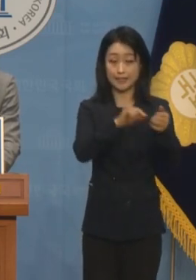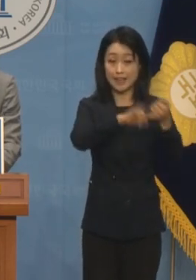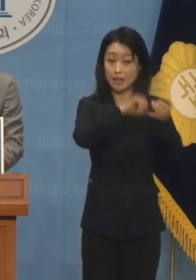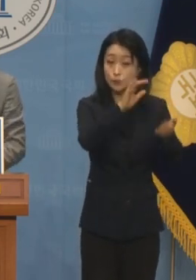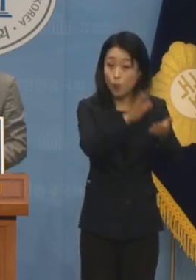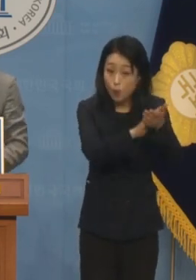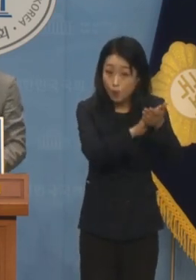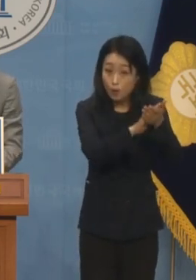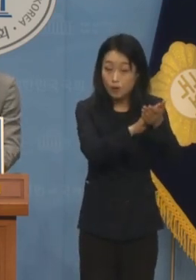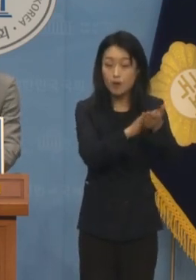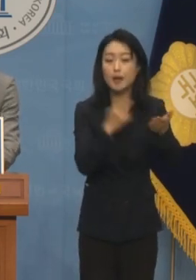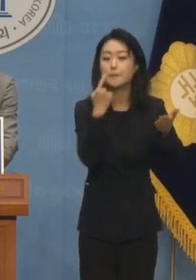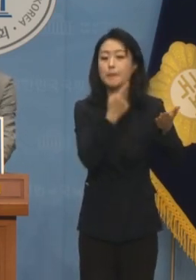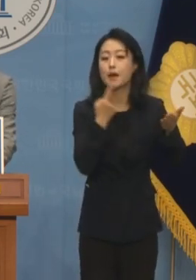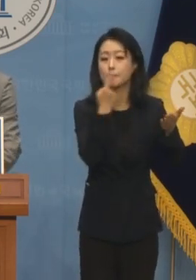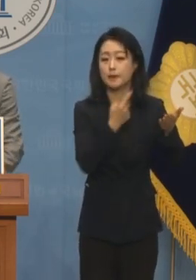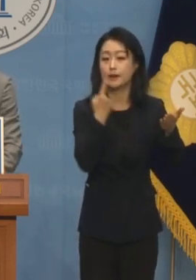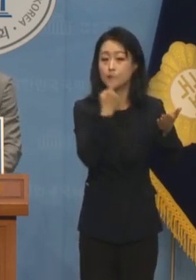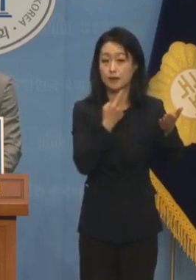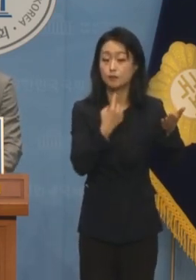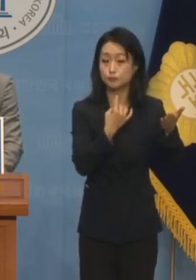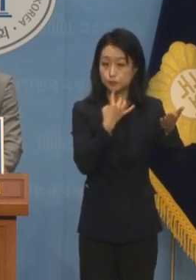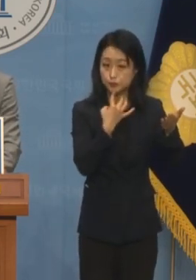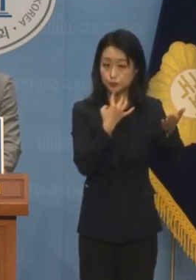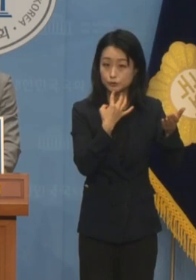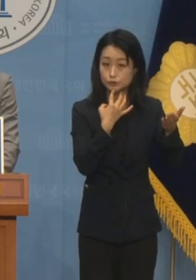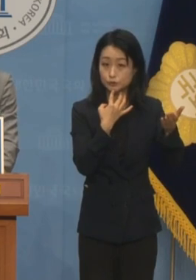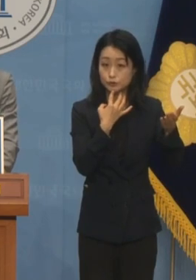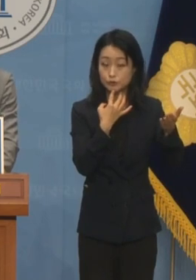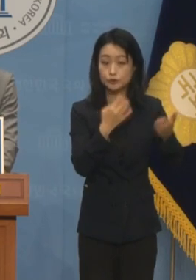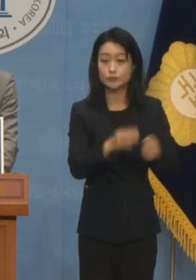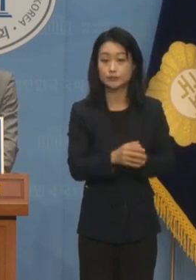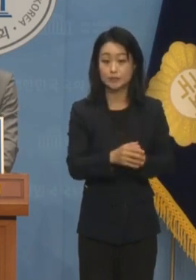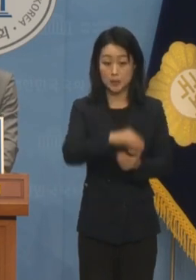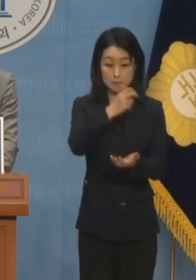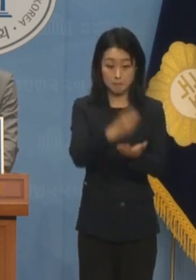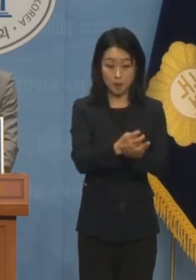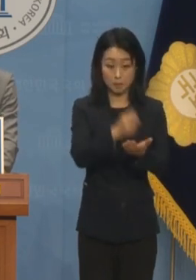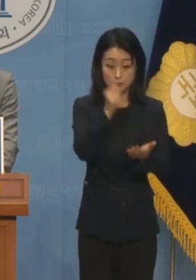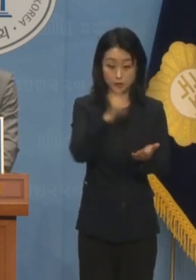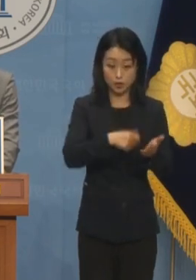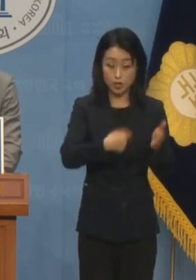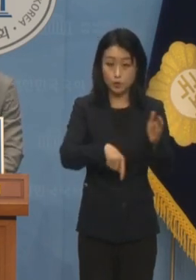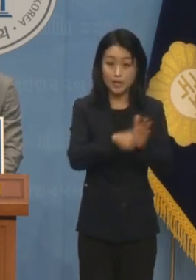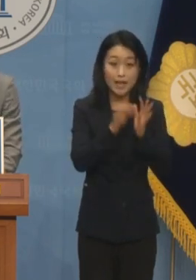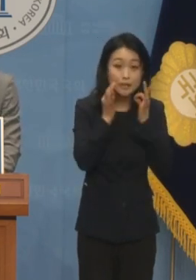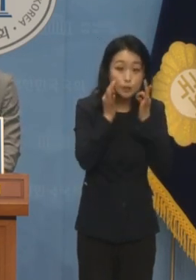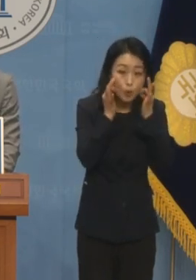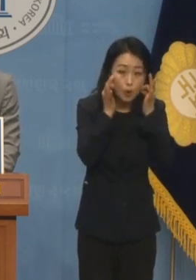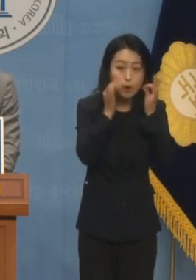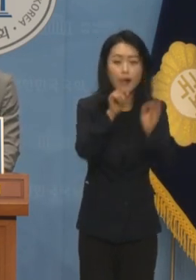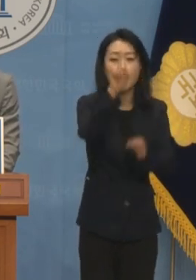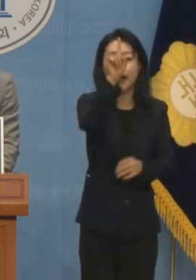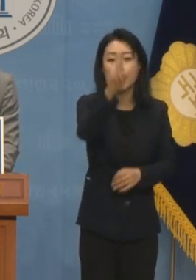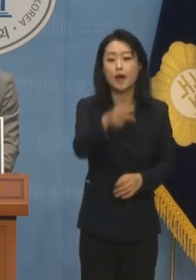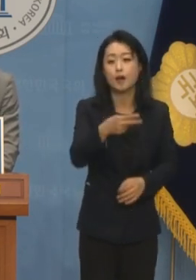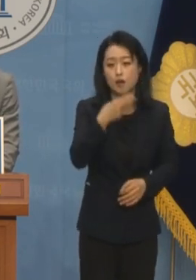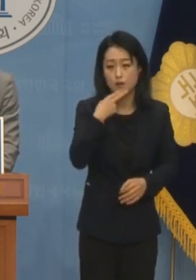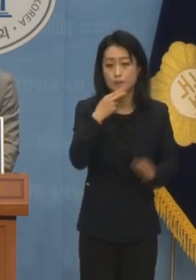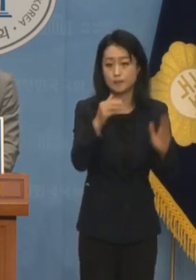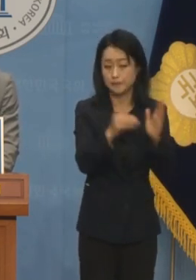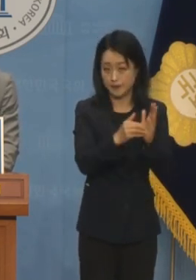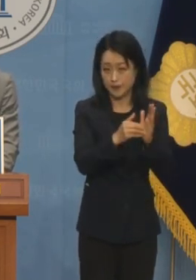그저 말로만 한 약속이었을 뿐 어디에도 법안 처리를 위한 진심은 느낄 수